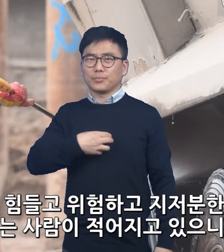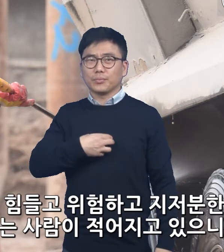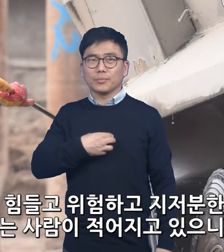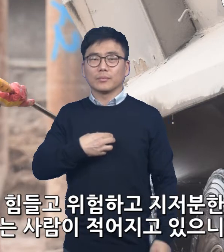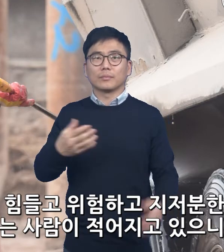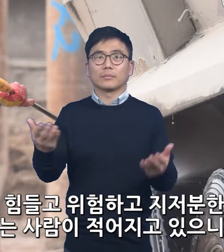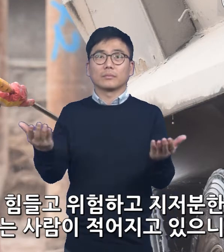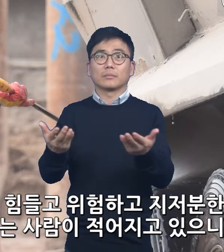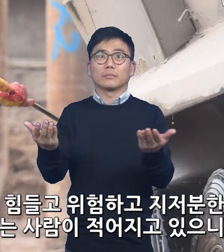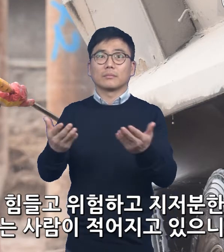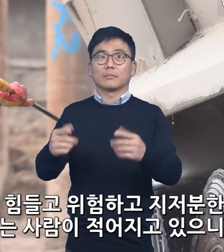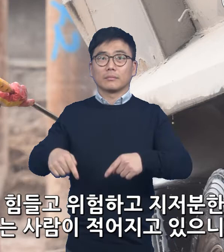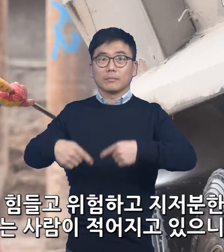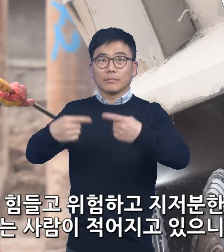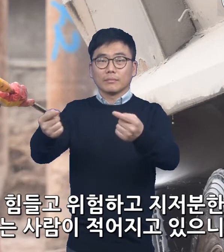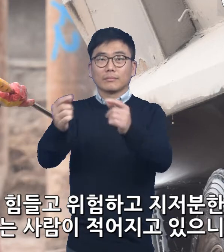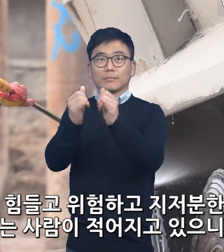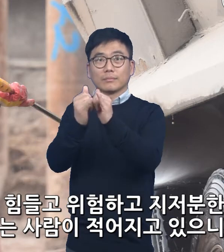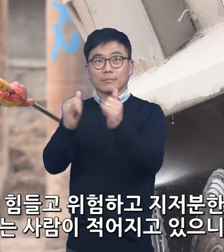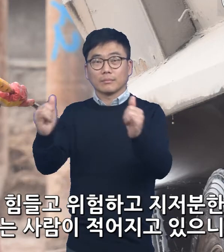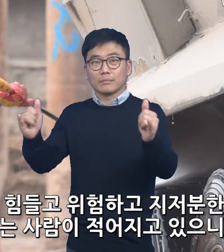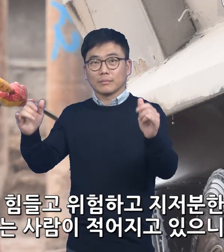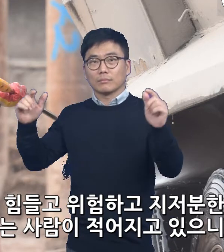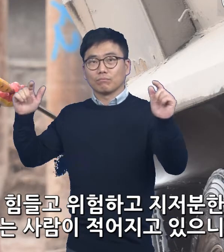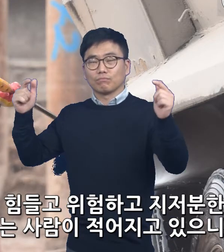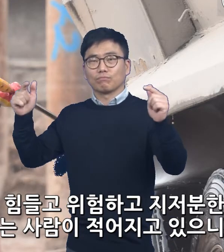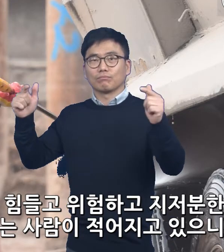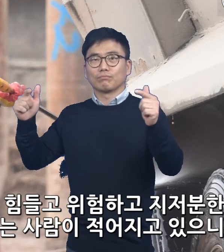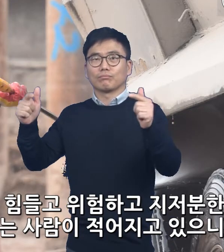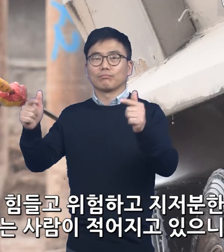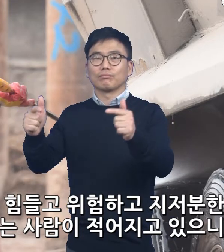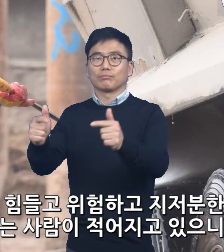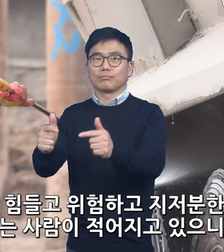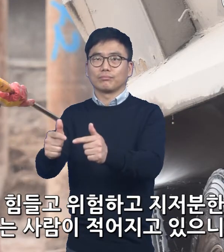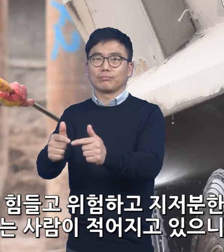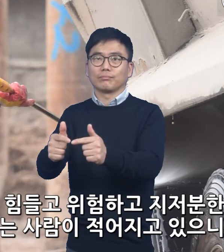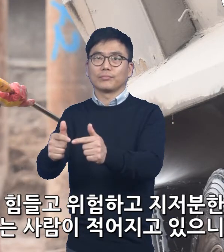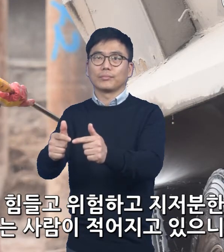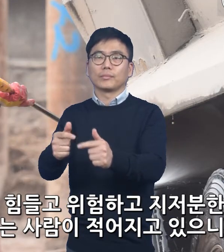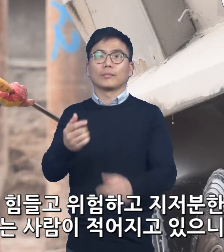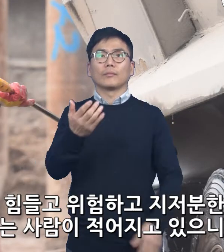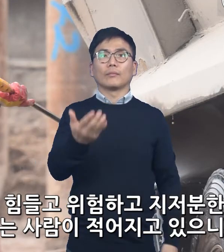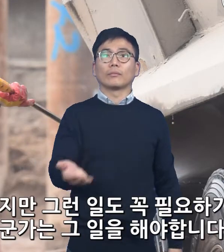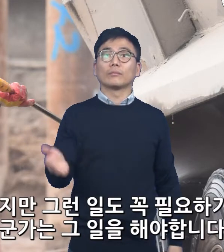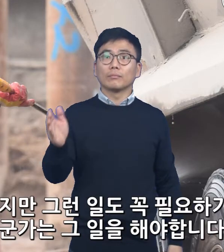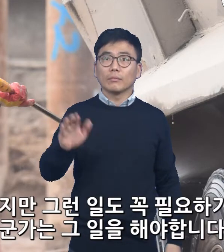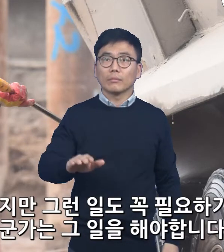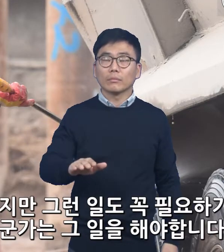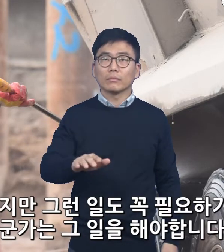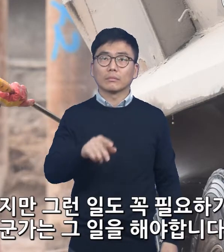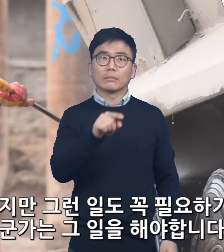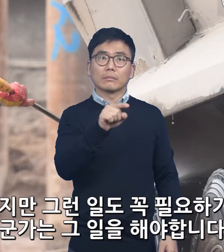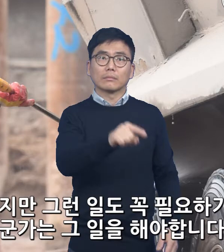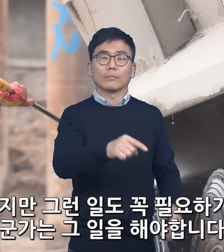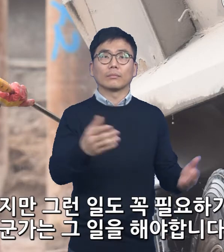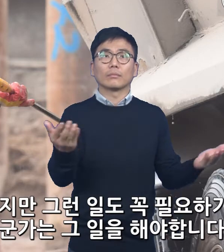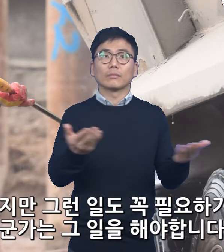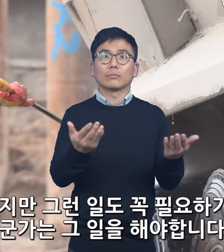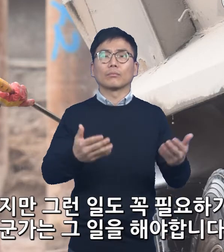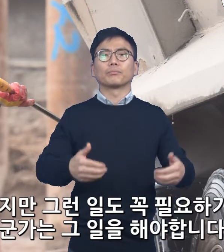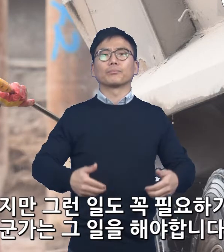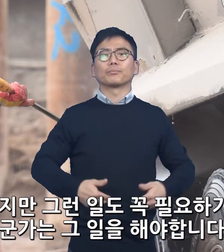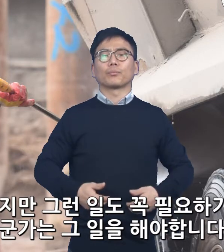점차 힘들고 위험하고 지저분한 일을 하려는 사람이 적어지고 있으니까요.